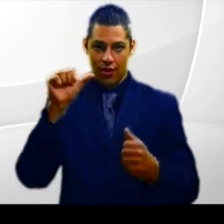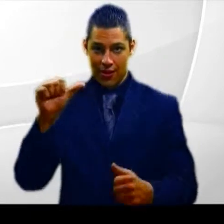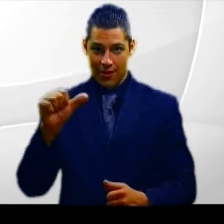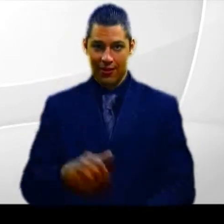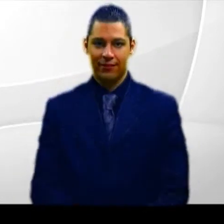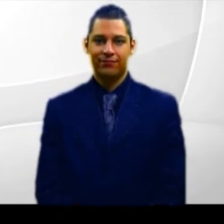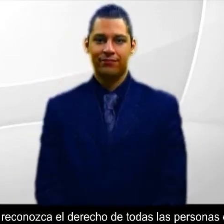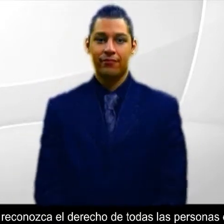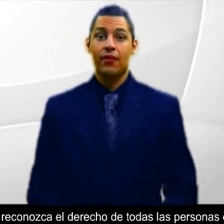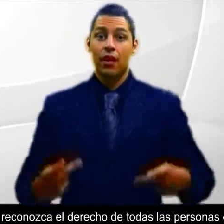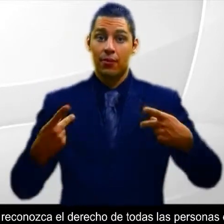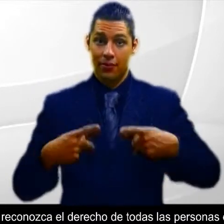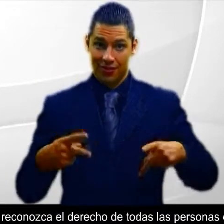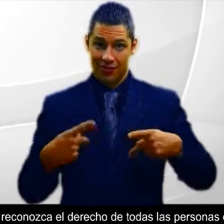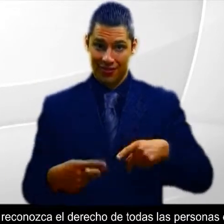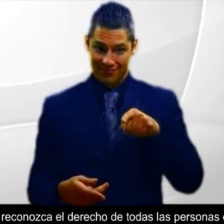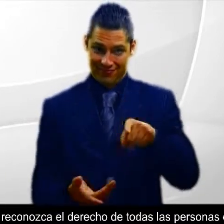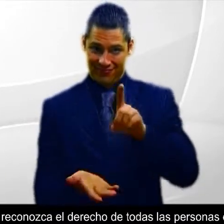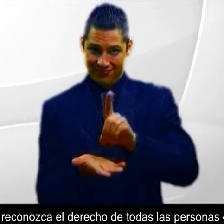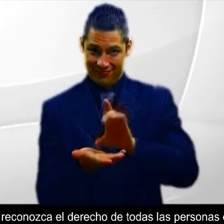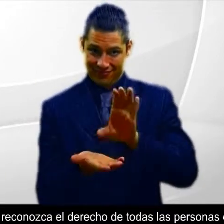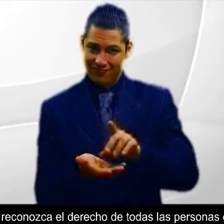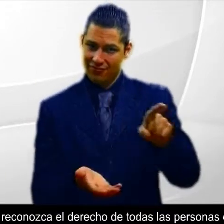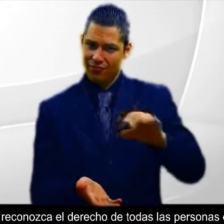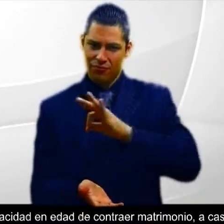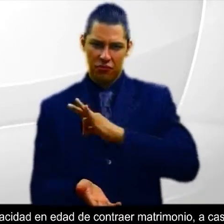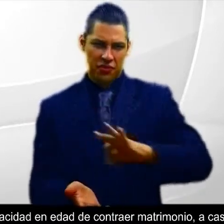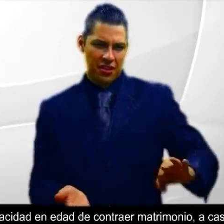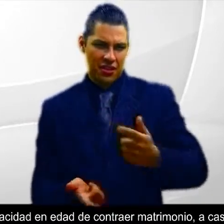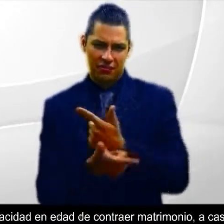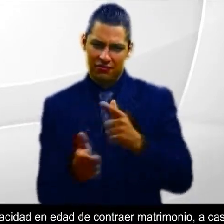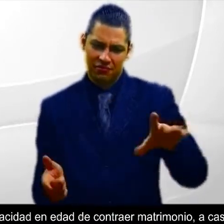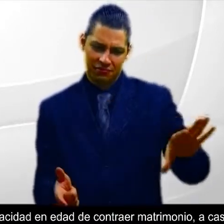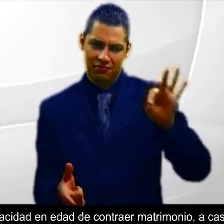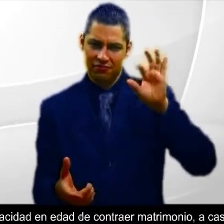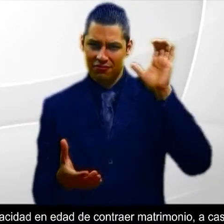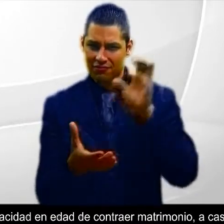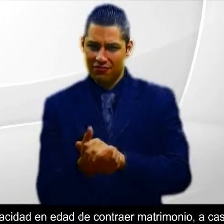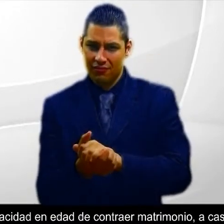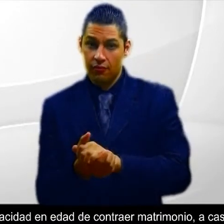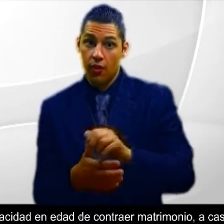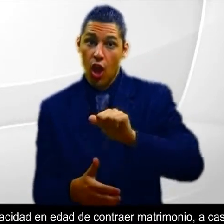A. Se reconozca el derecho de todas las personas con discapacidad A. Se reconozca derecho de personas con discapacidad